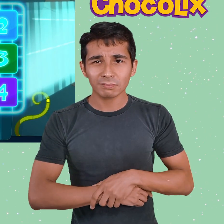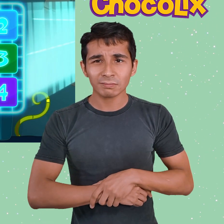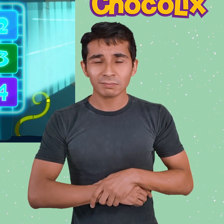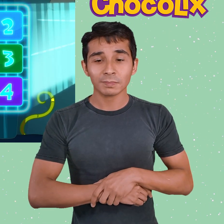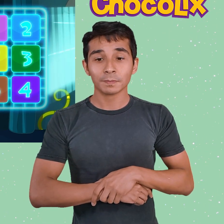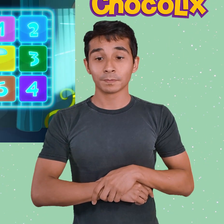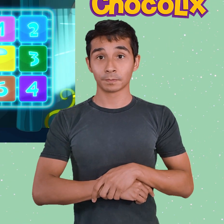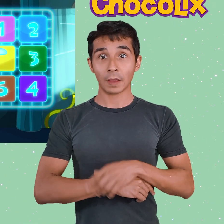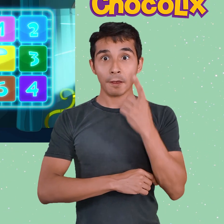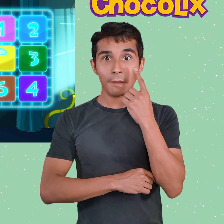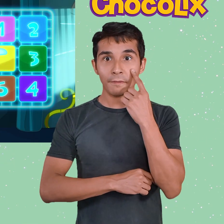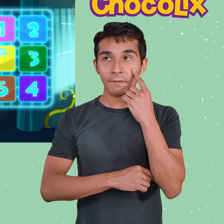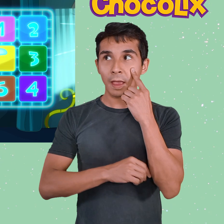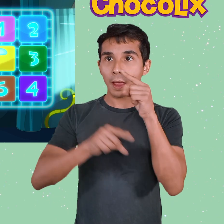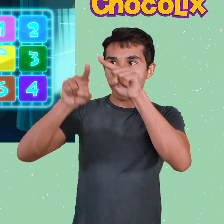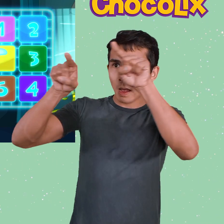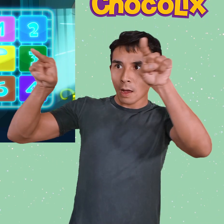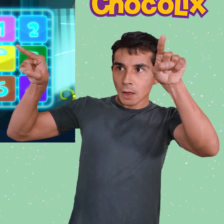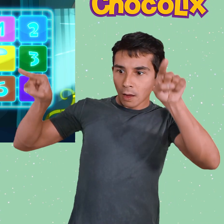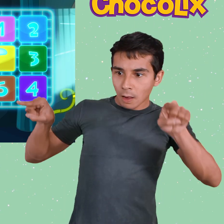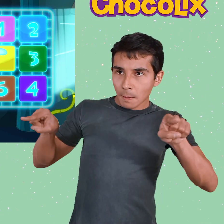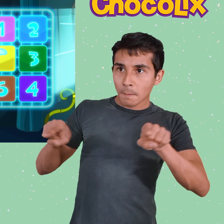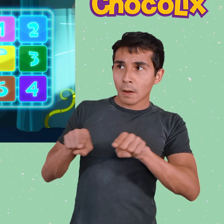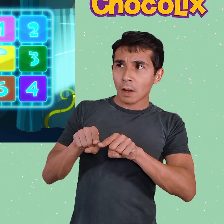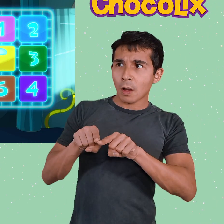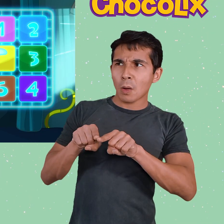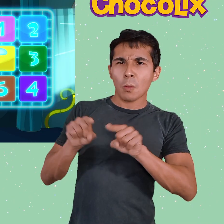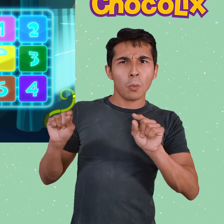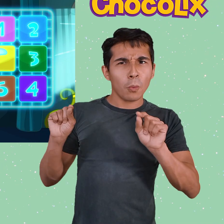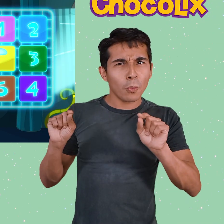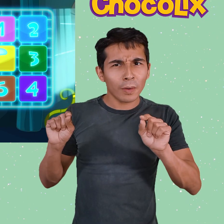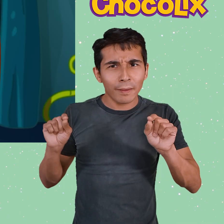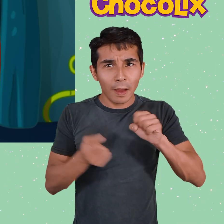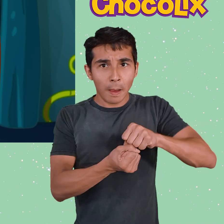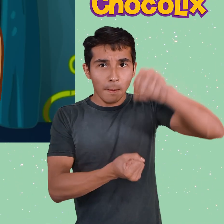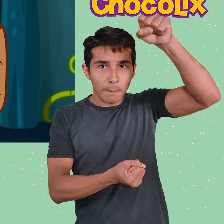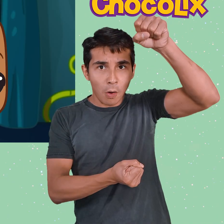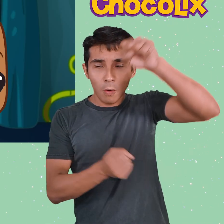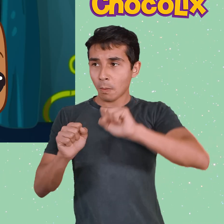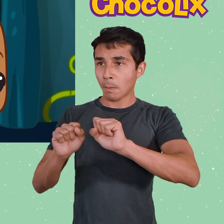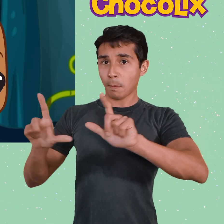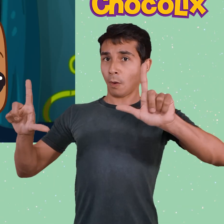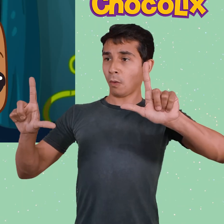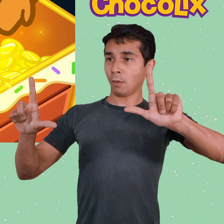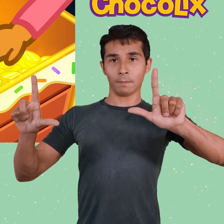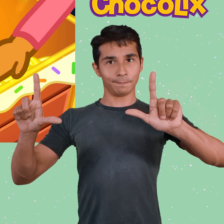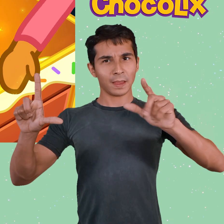Pessoal, olha só pra isso. Isso não estava aí antes do baú ser aberto. Pra que será que